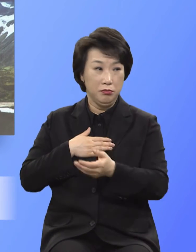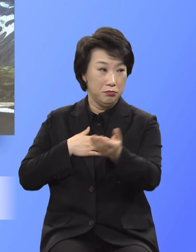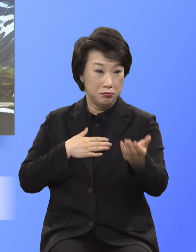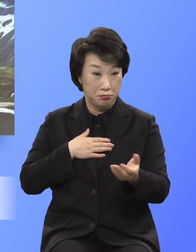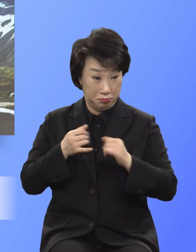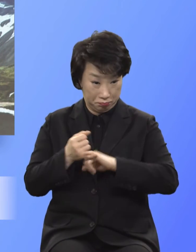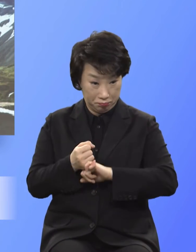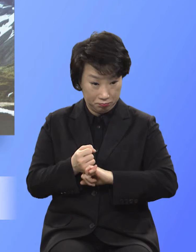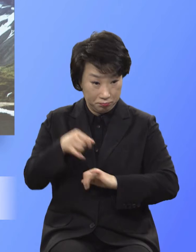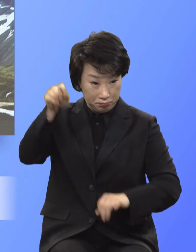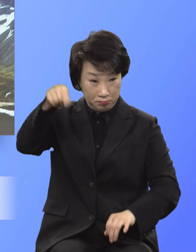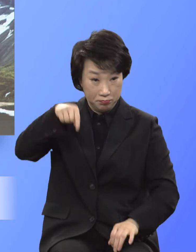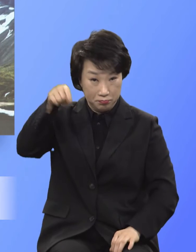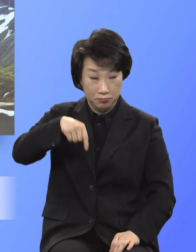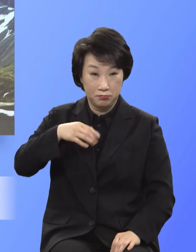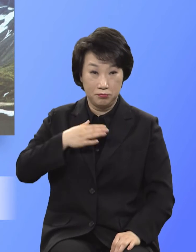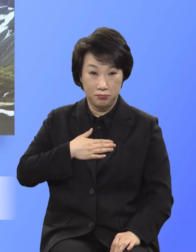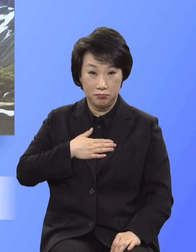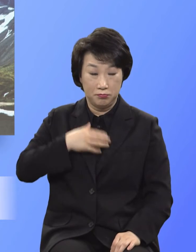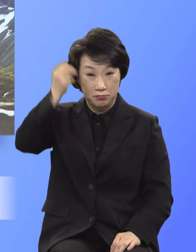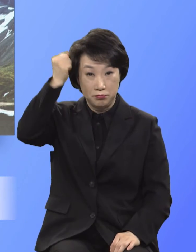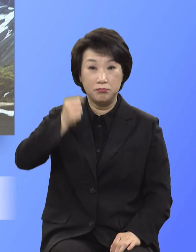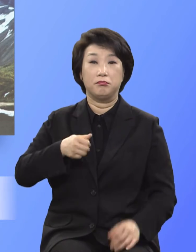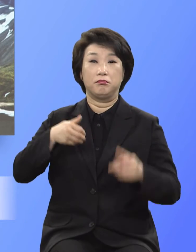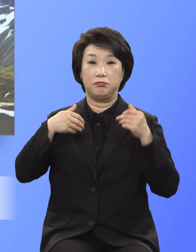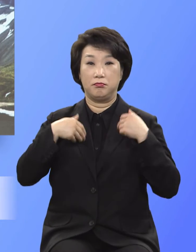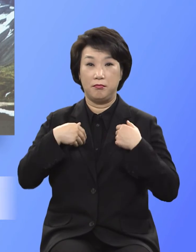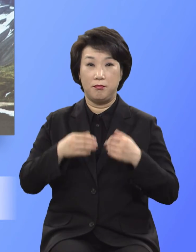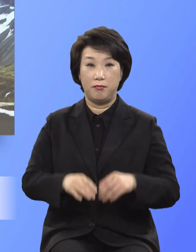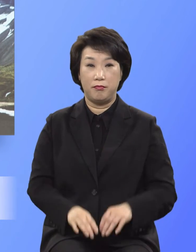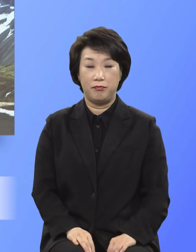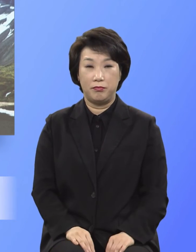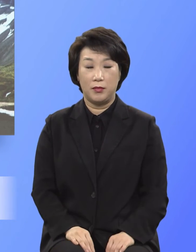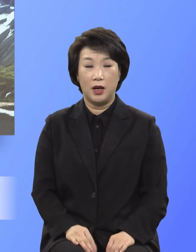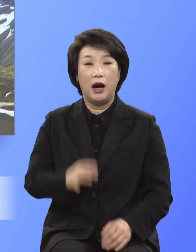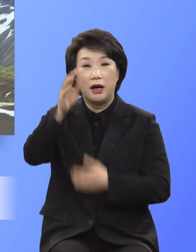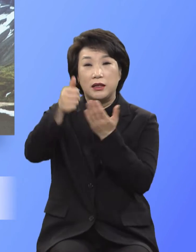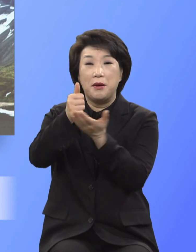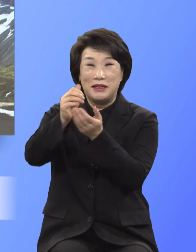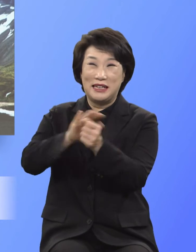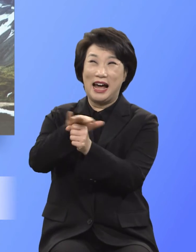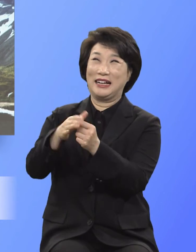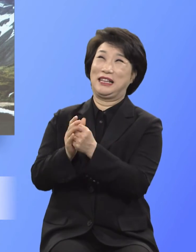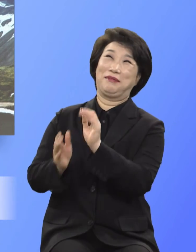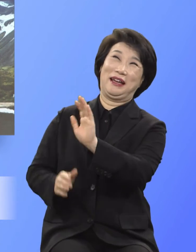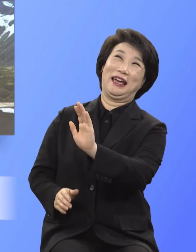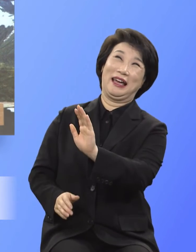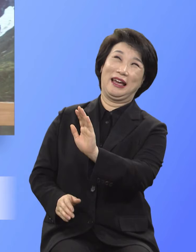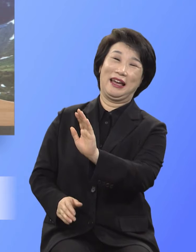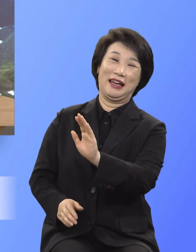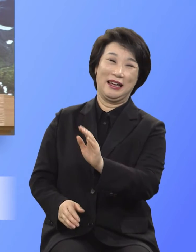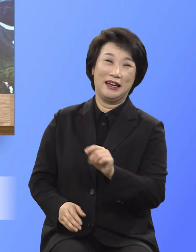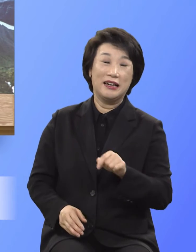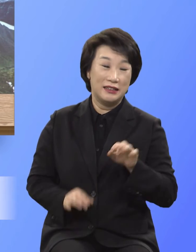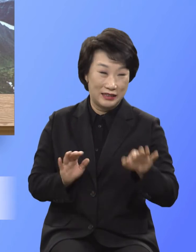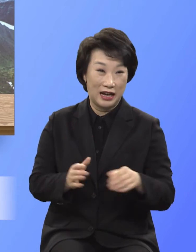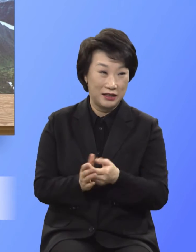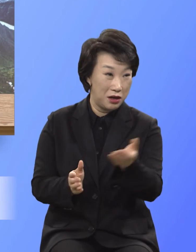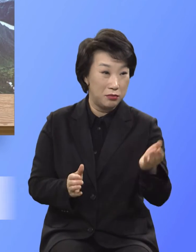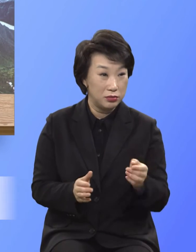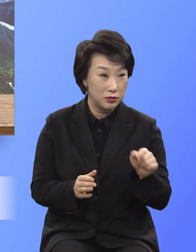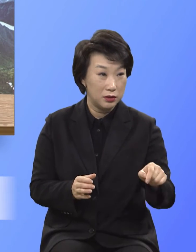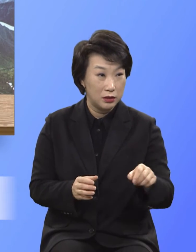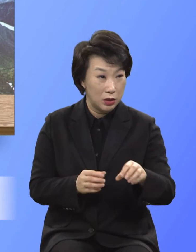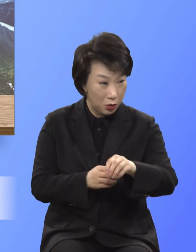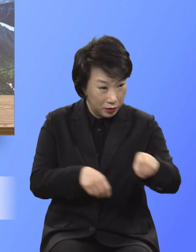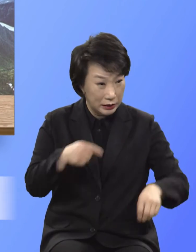반드시 있을 것이라는 사실을 잊지 말아야 합니다. 하나님은 사랑이시기 때문에 그 자들을 찾아서